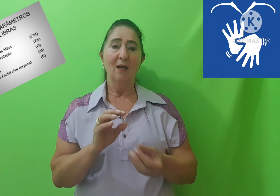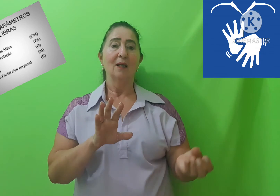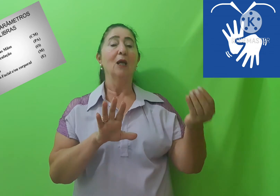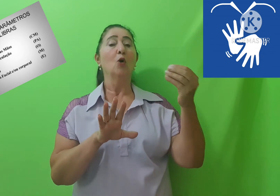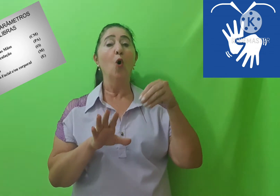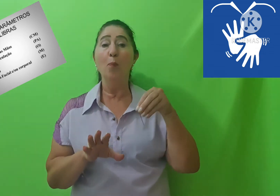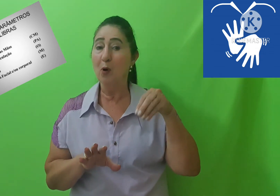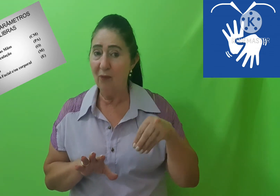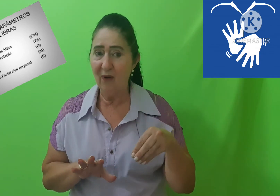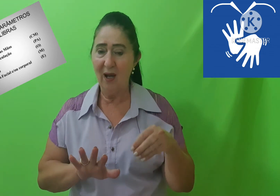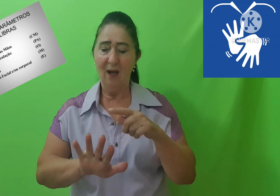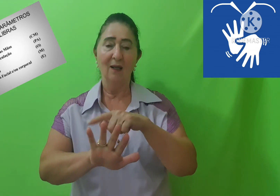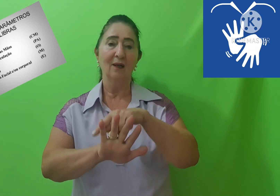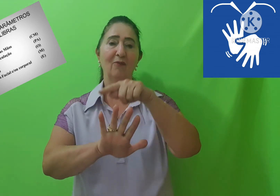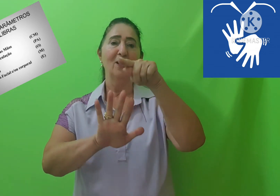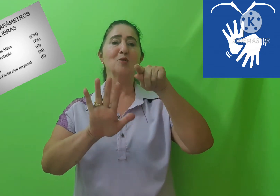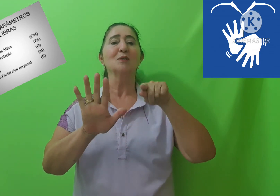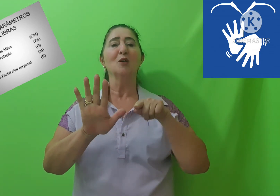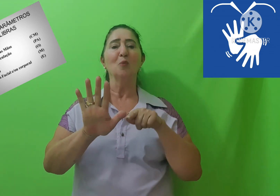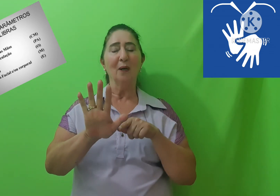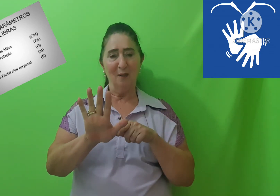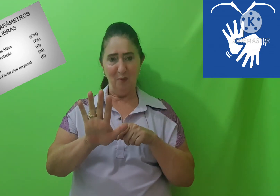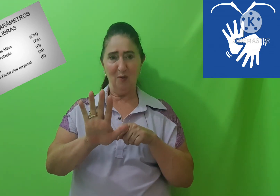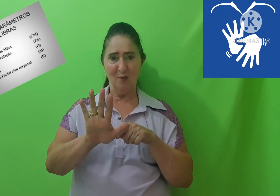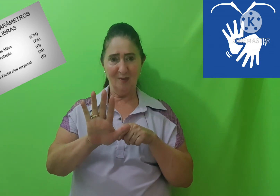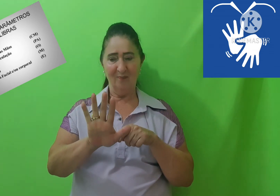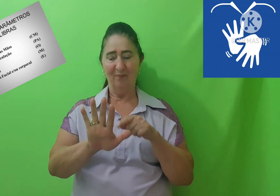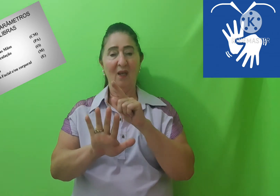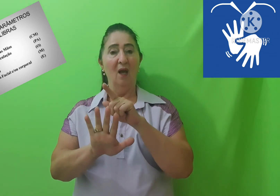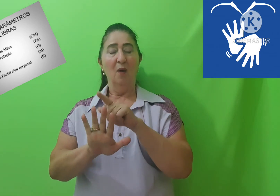e comprovar através dos 5 parâmetros.